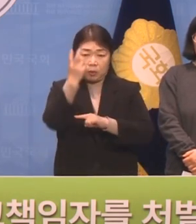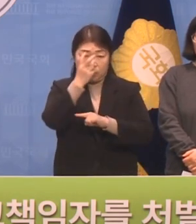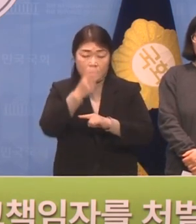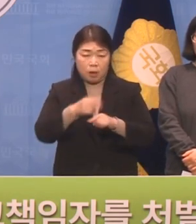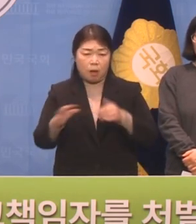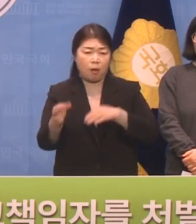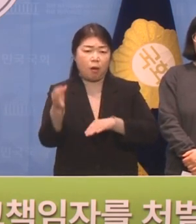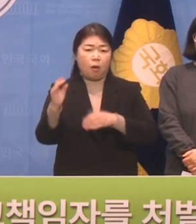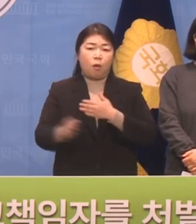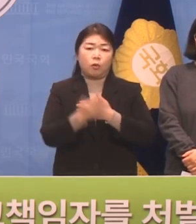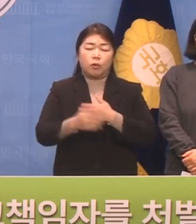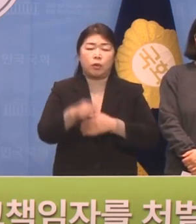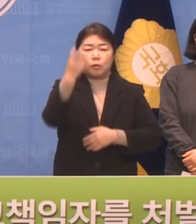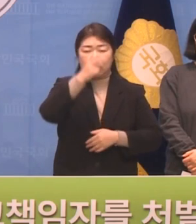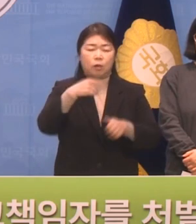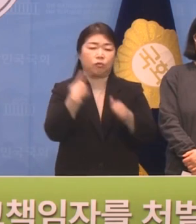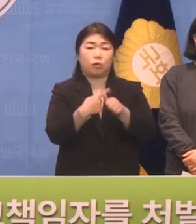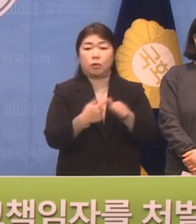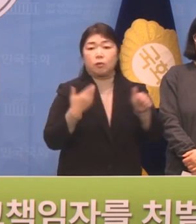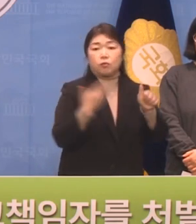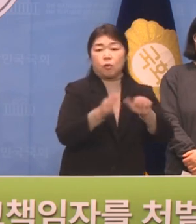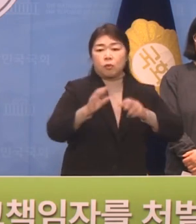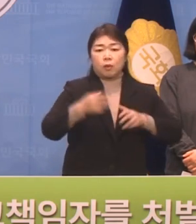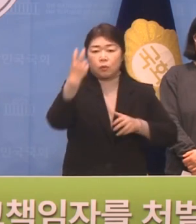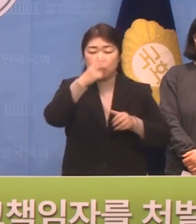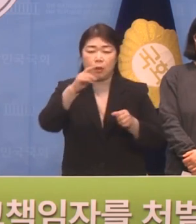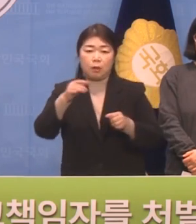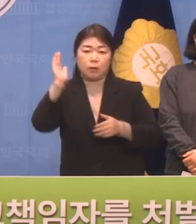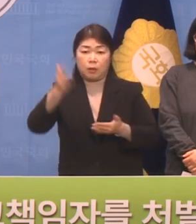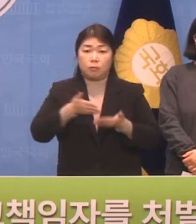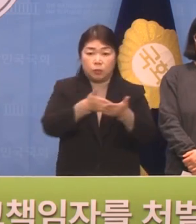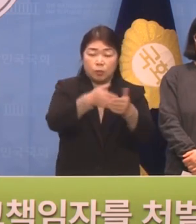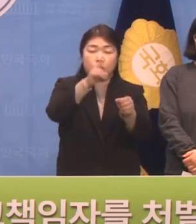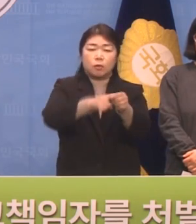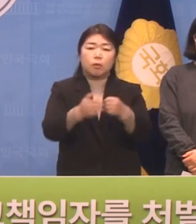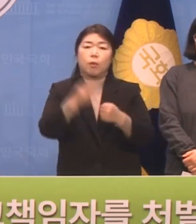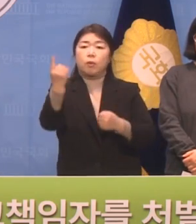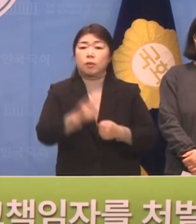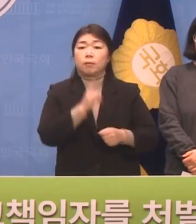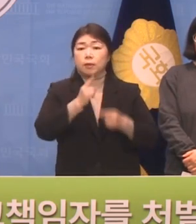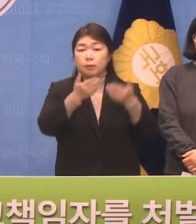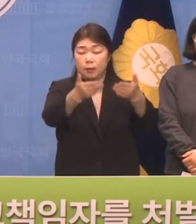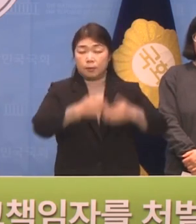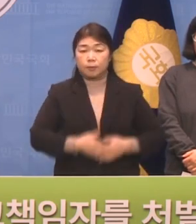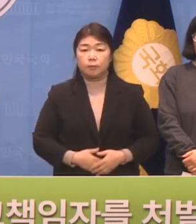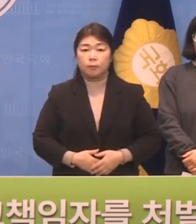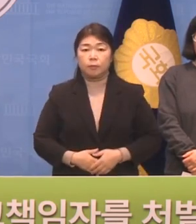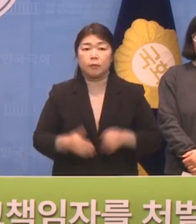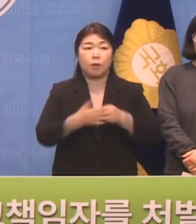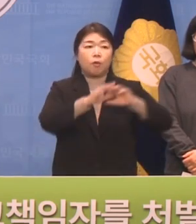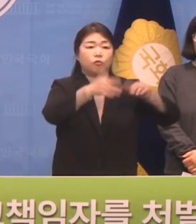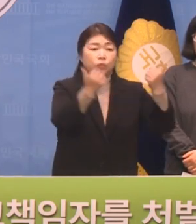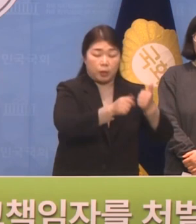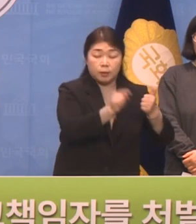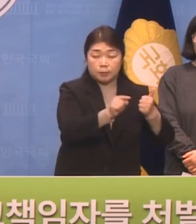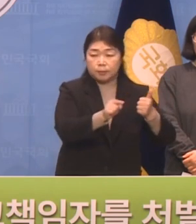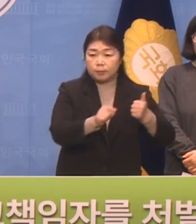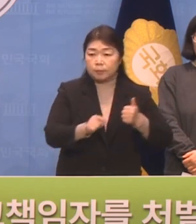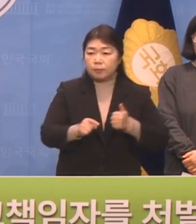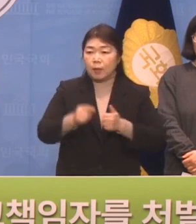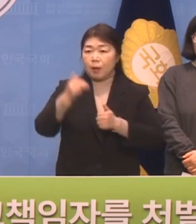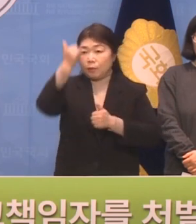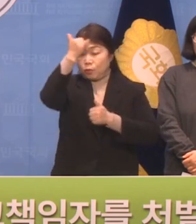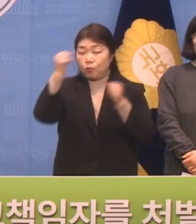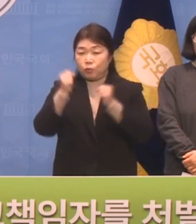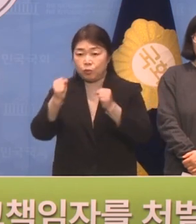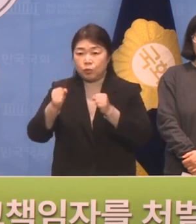규탄하고 국정조사를 촉구하기 위해 이 자리에 나섰습니다. 이에 국회는 또한 충북도와 청주시 등 관계기관에